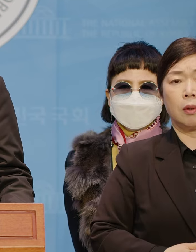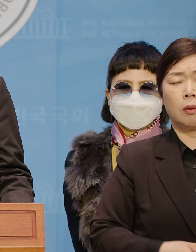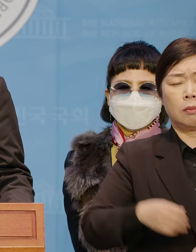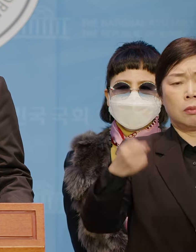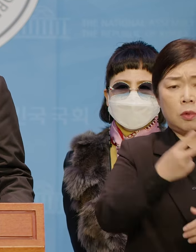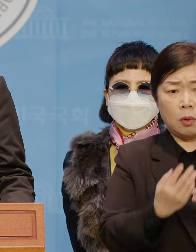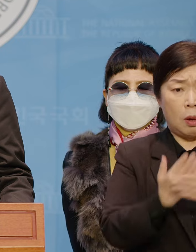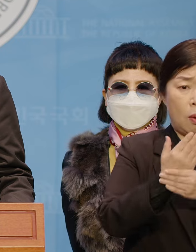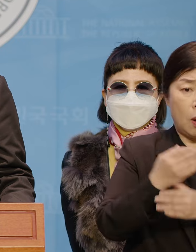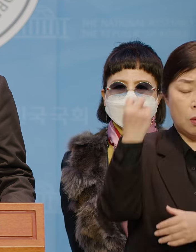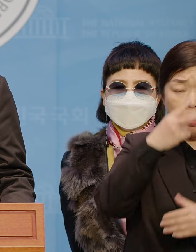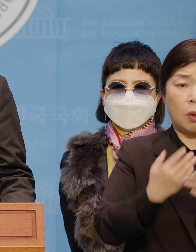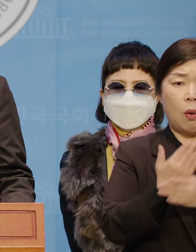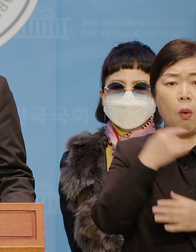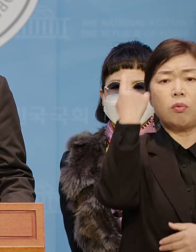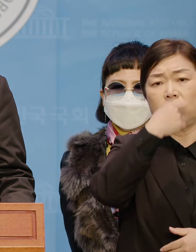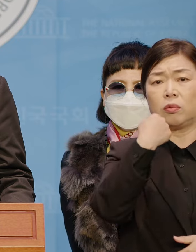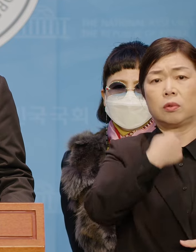잊는